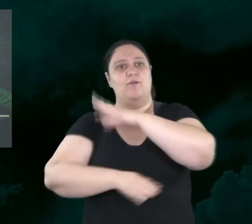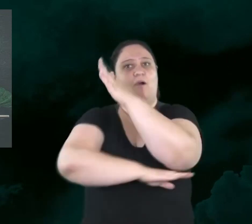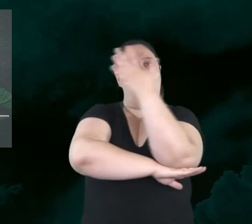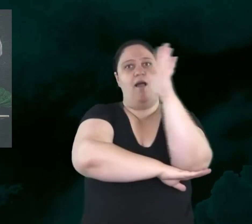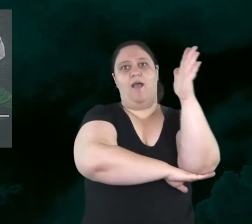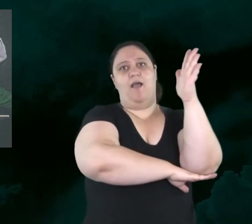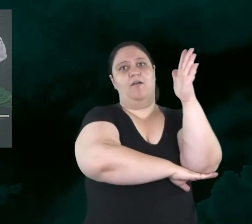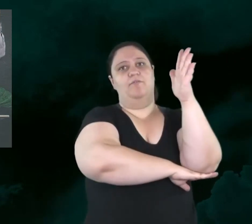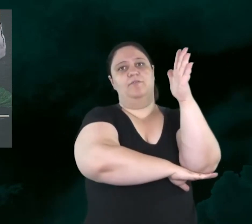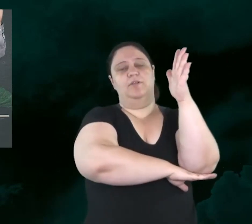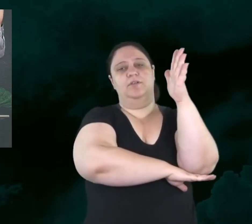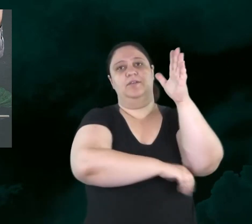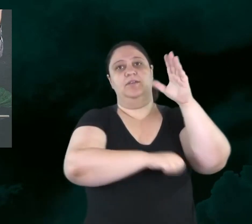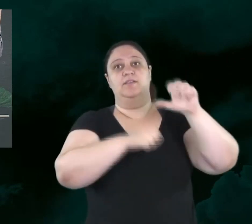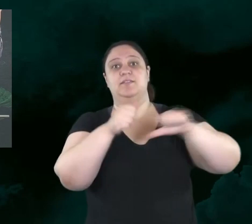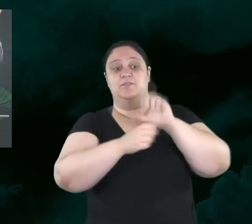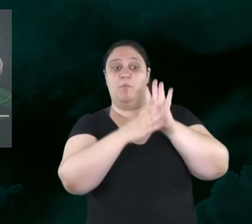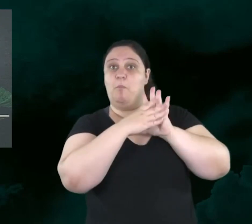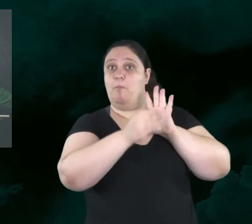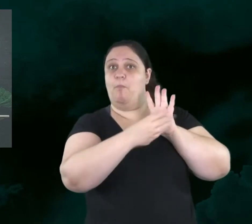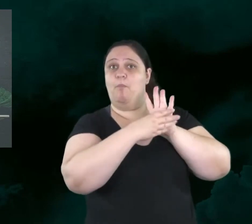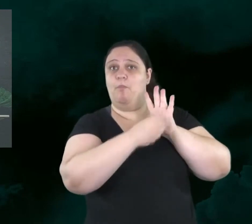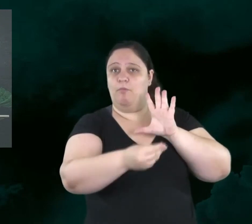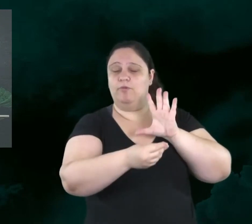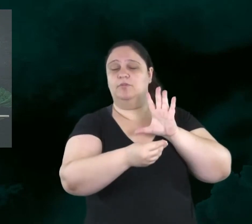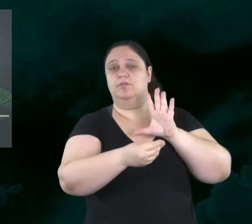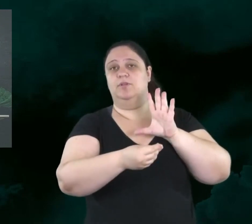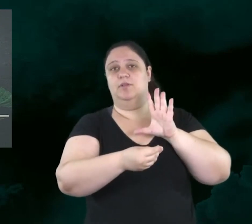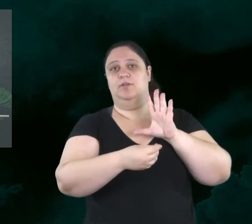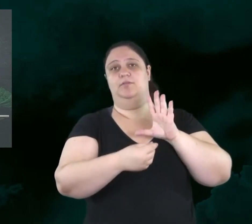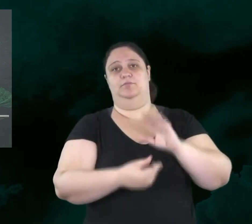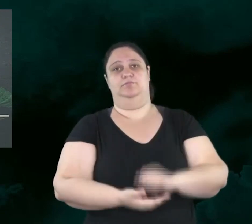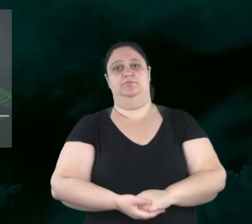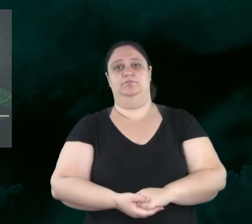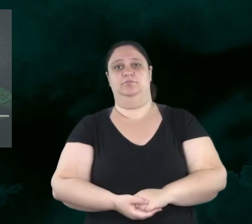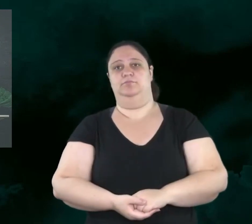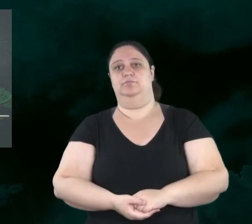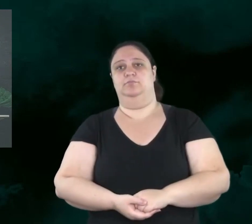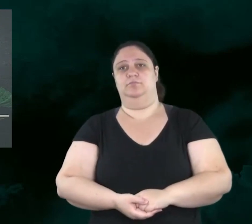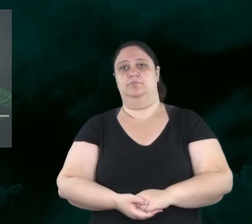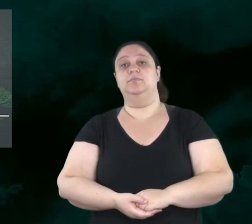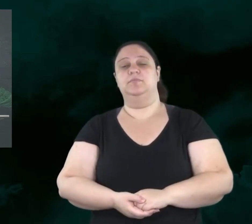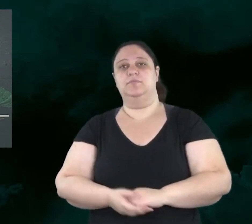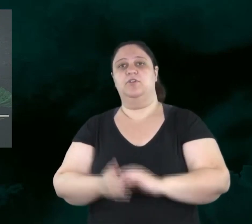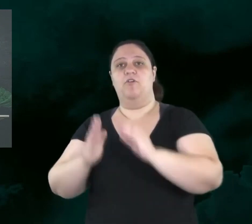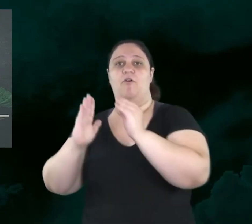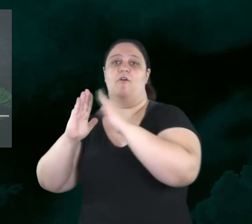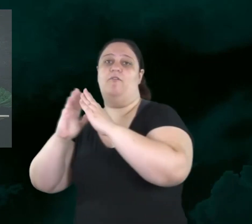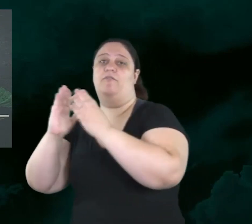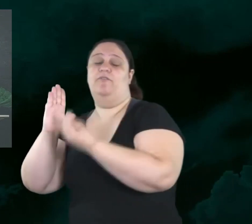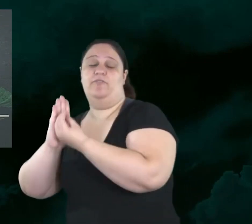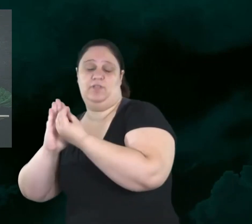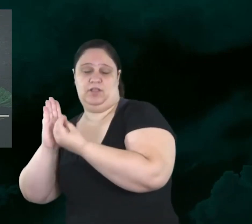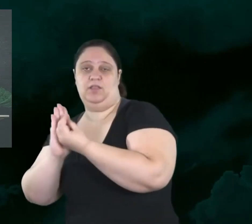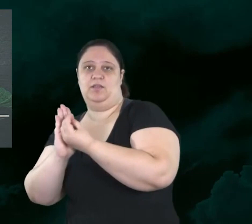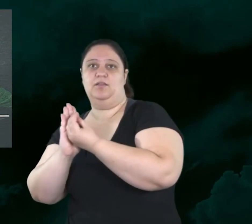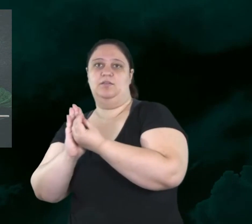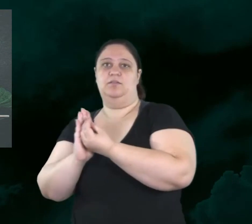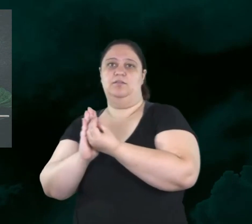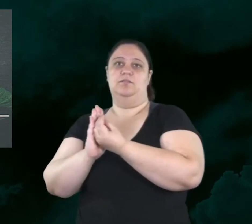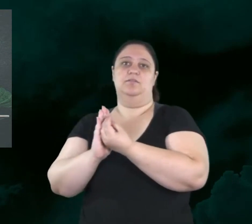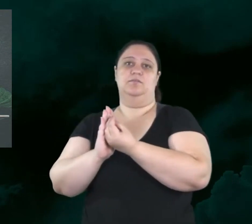uma referência para essa sociedade. Esse carvalho, a vida da igreja, que é a casa do Deus vivo, que é a coluna